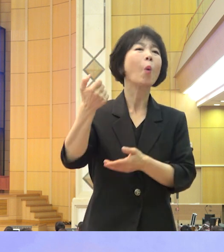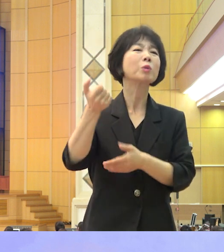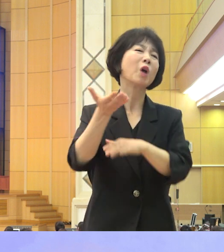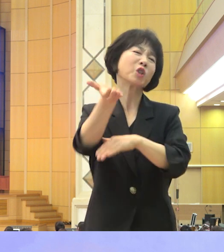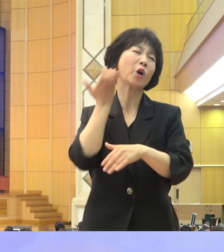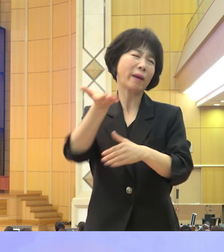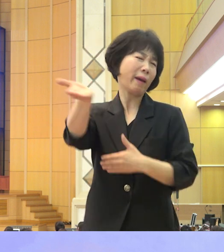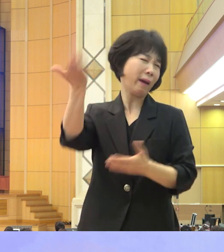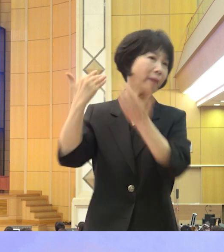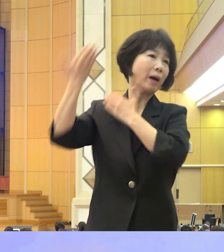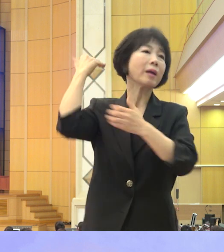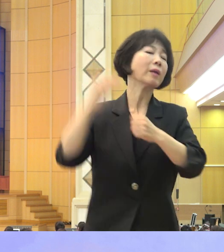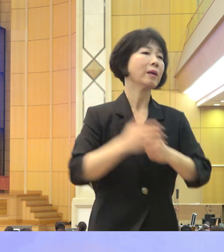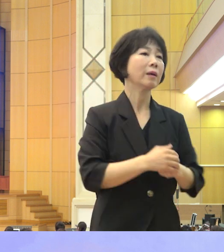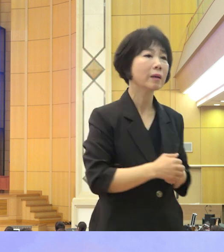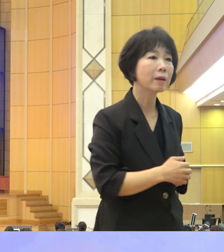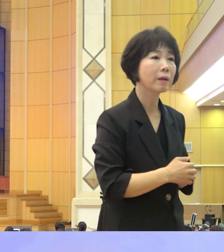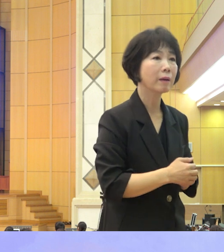150년 전에는요,